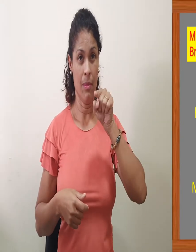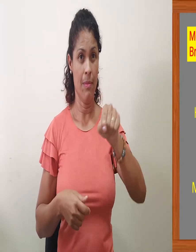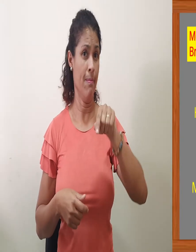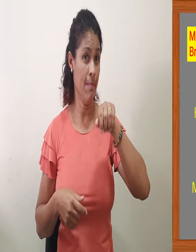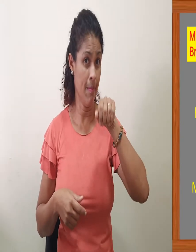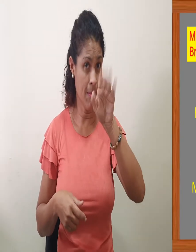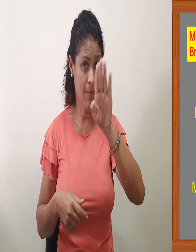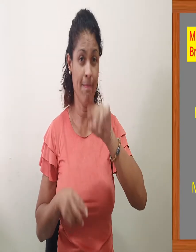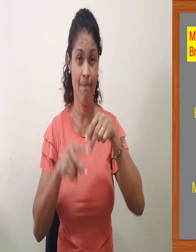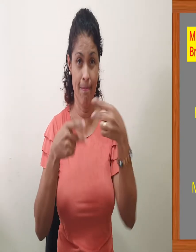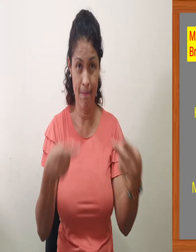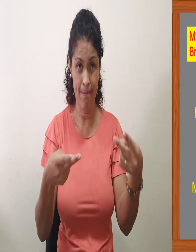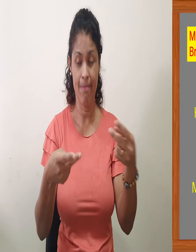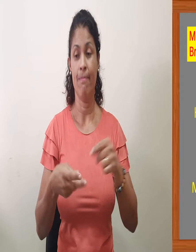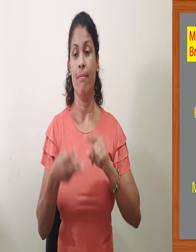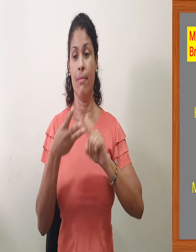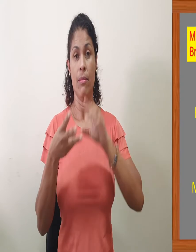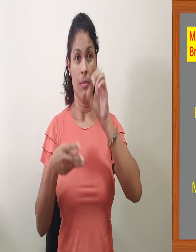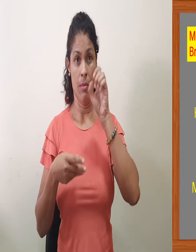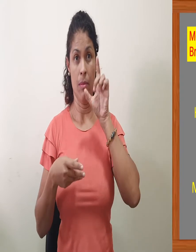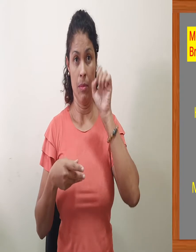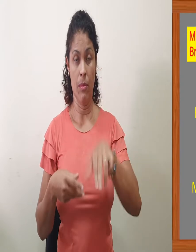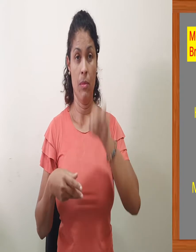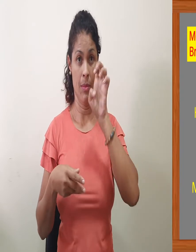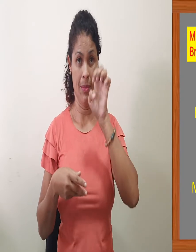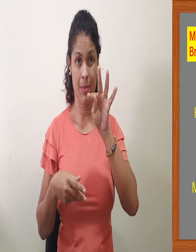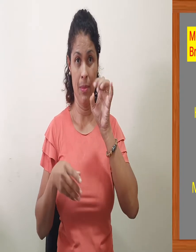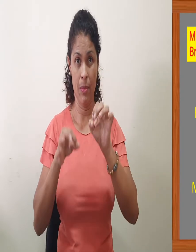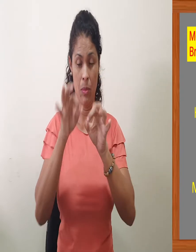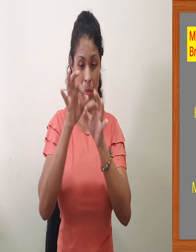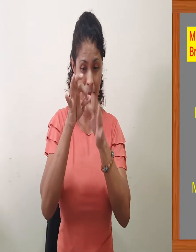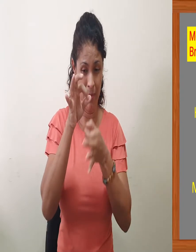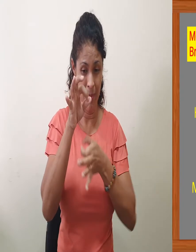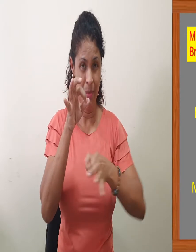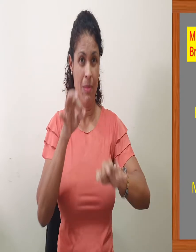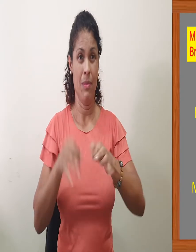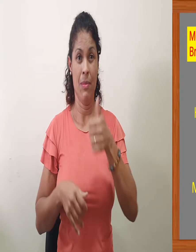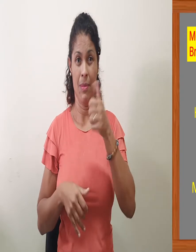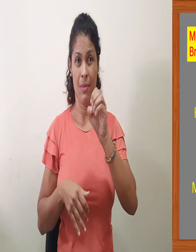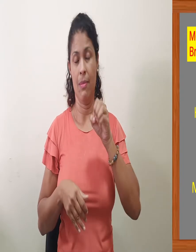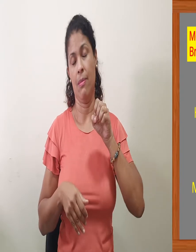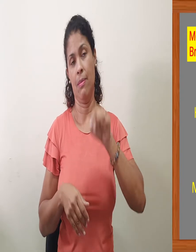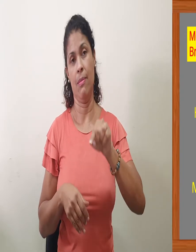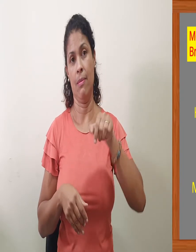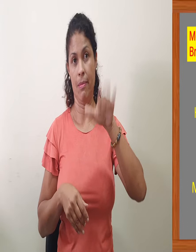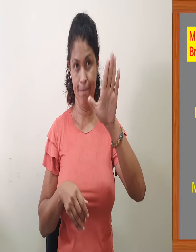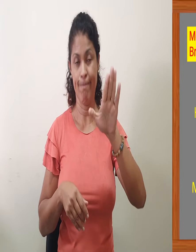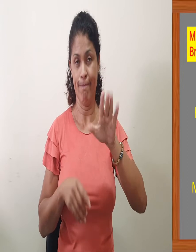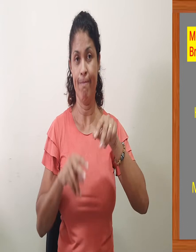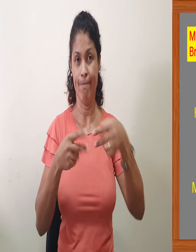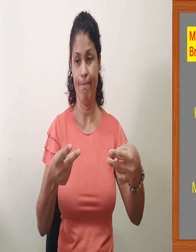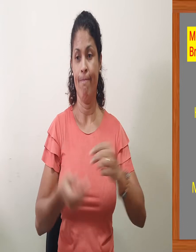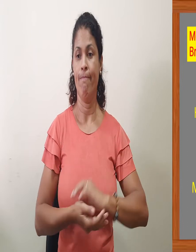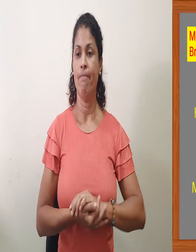foram os de mama, com 18.068 casos, os tumores de traqueia, brônquios e pulmões,